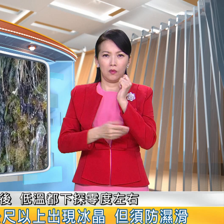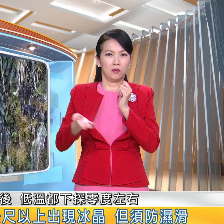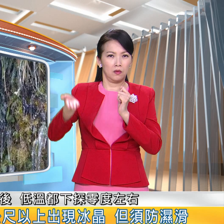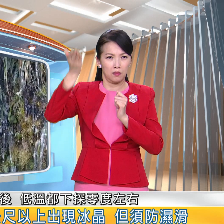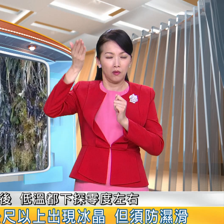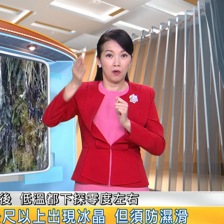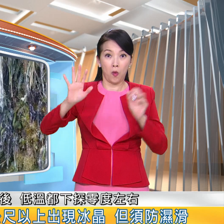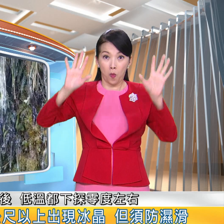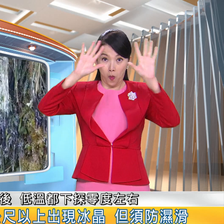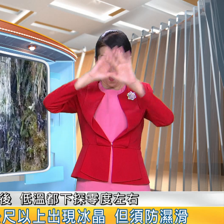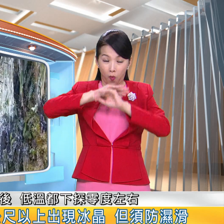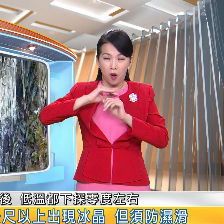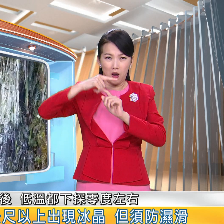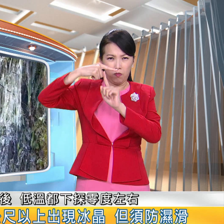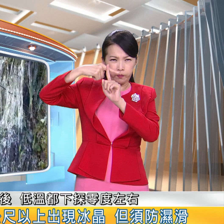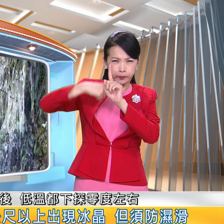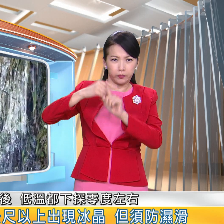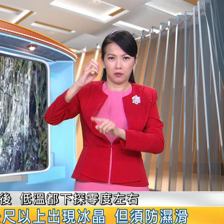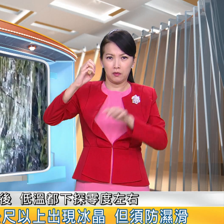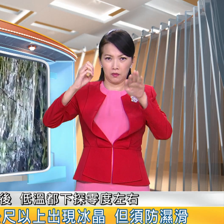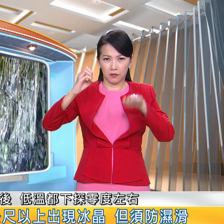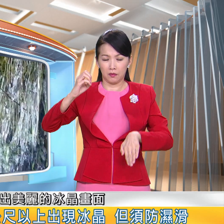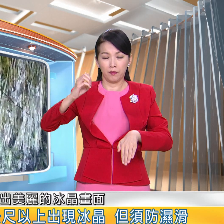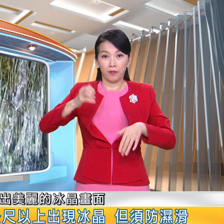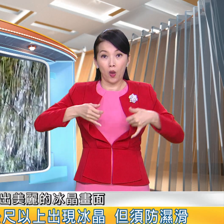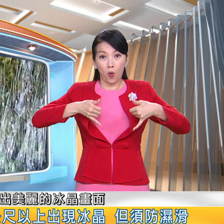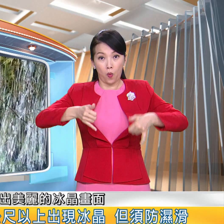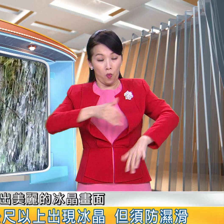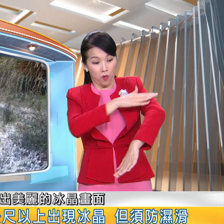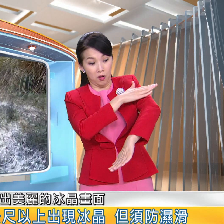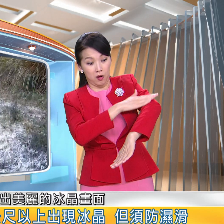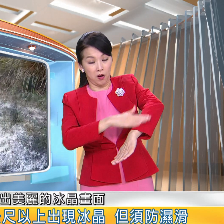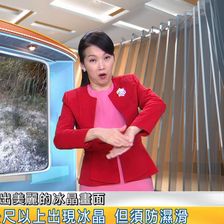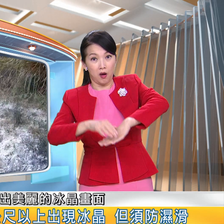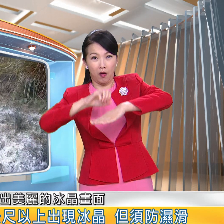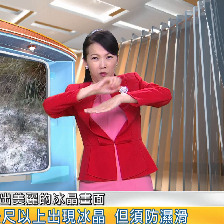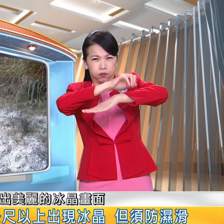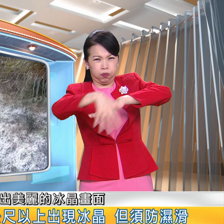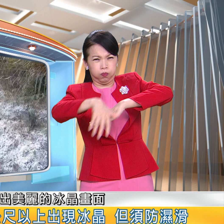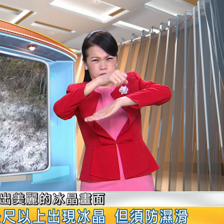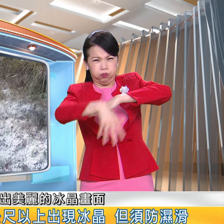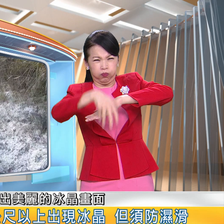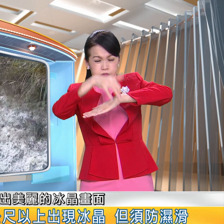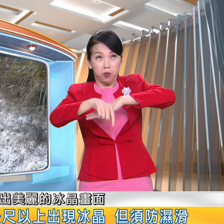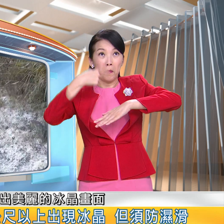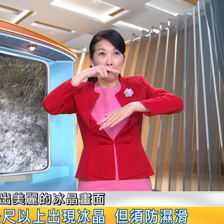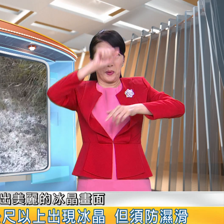下探零度左右，边坡瀑布冻出了美丽的冰晶画面。